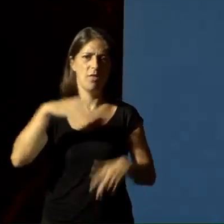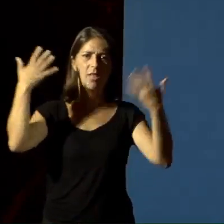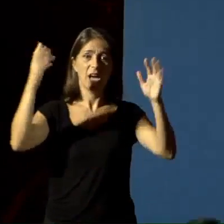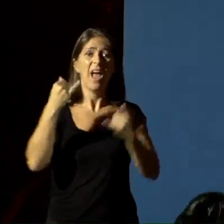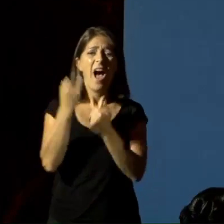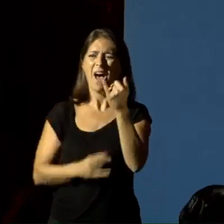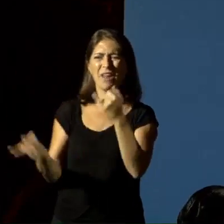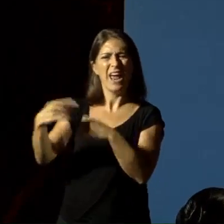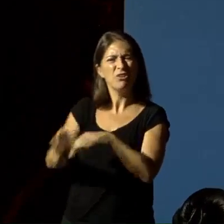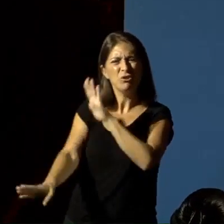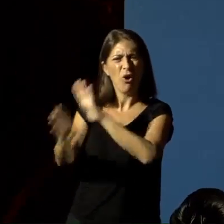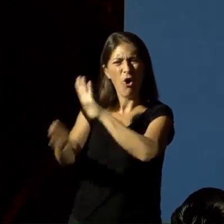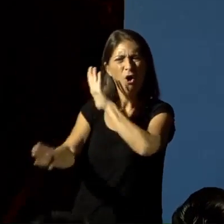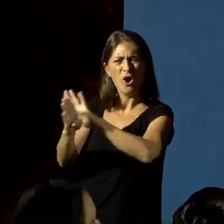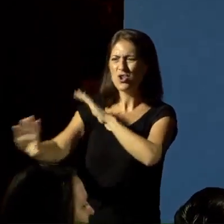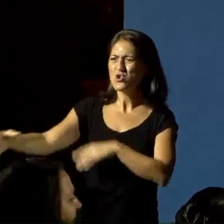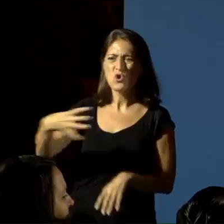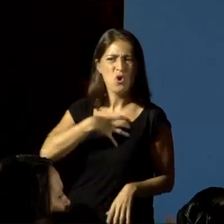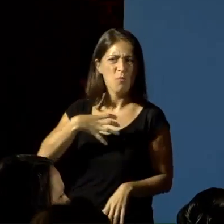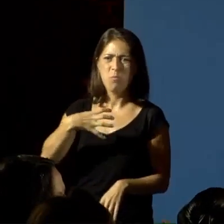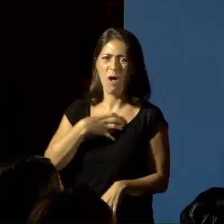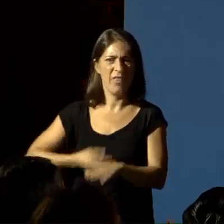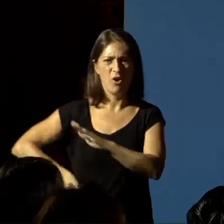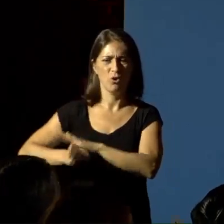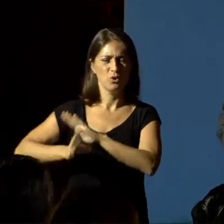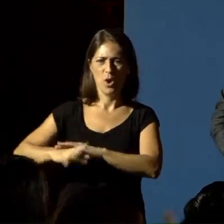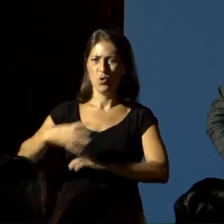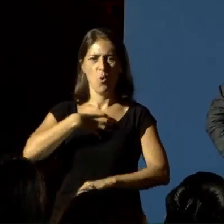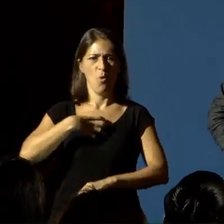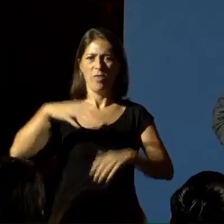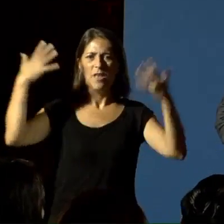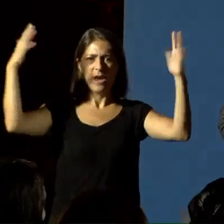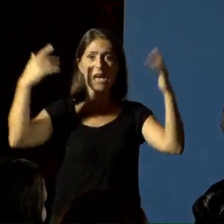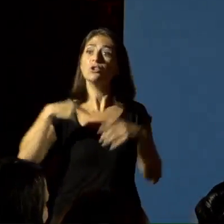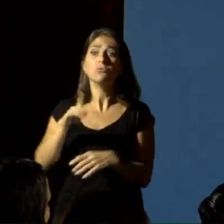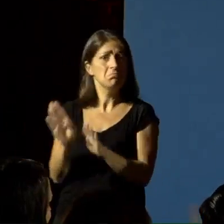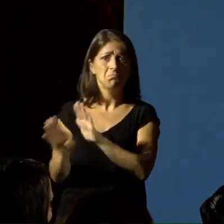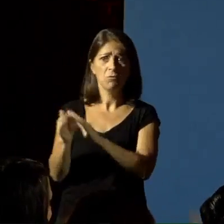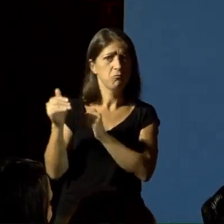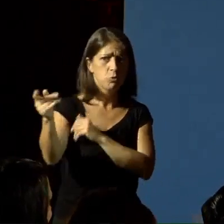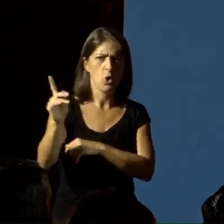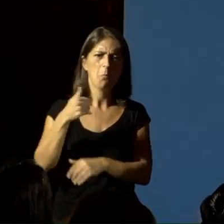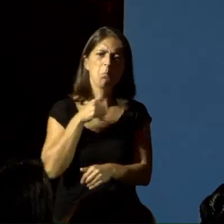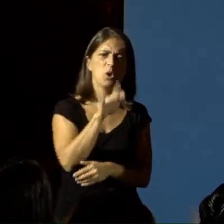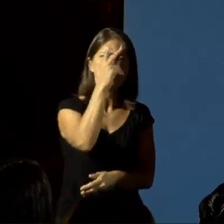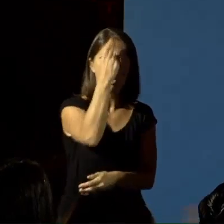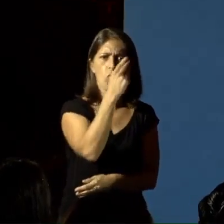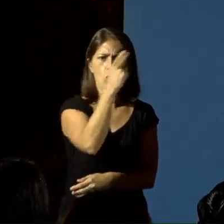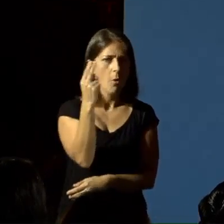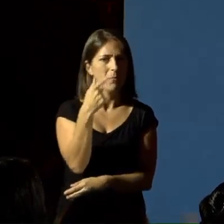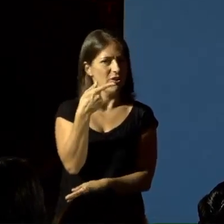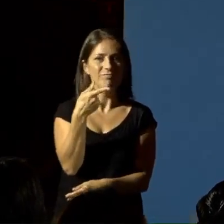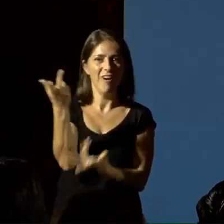que sigan máis aí, non pode ser. E non vai ser, o próximo domingo non vai